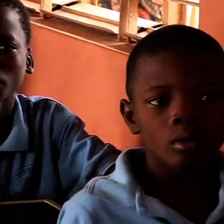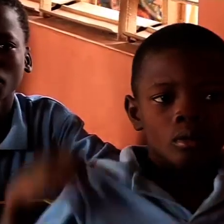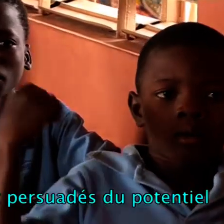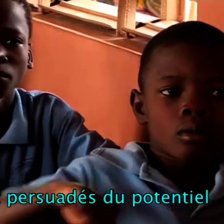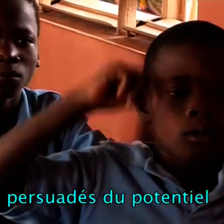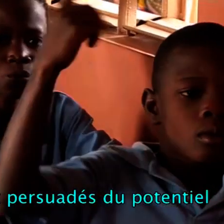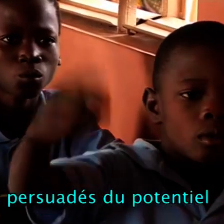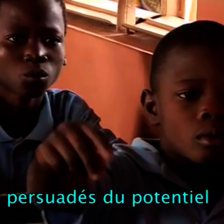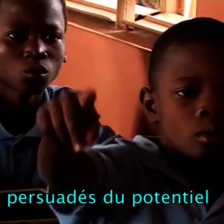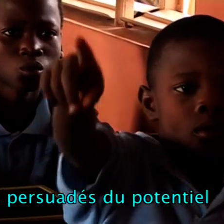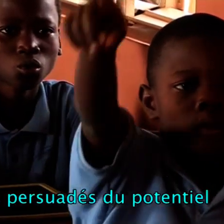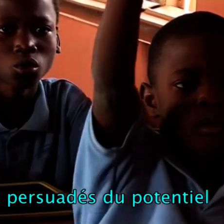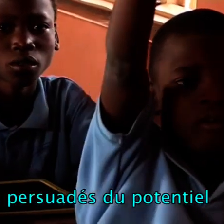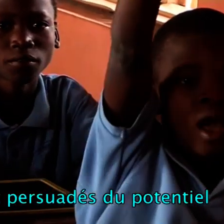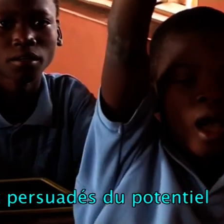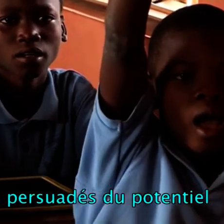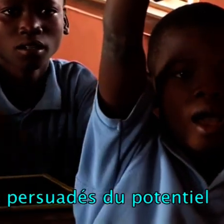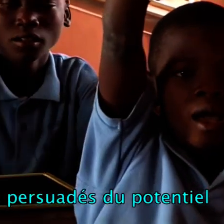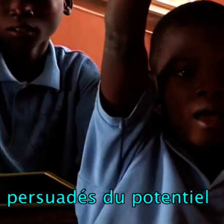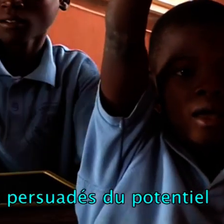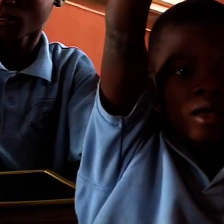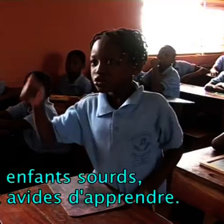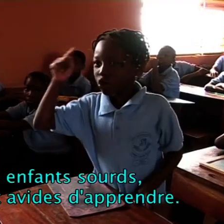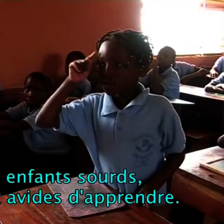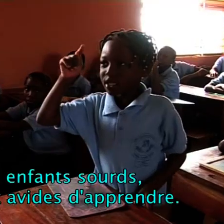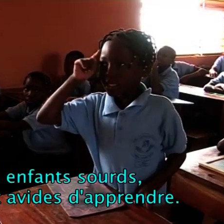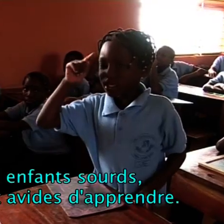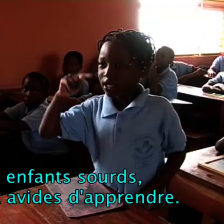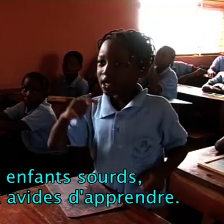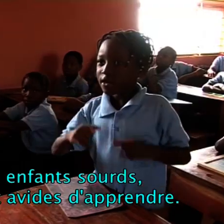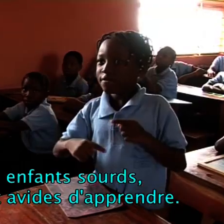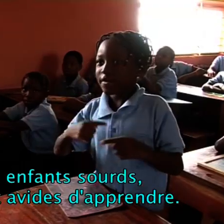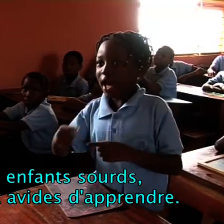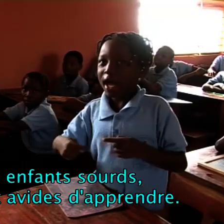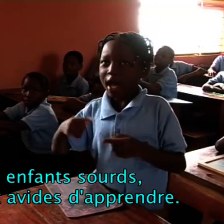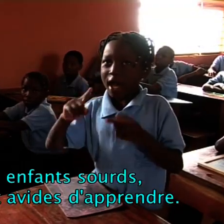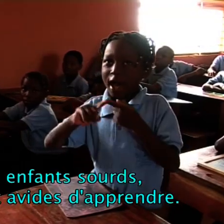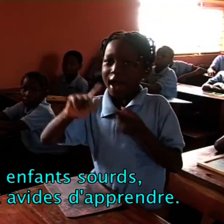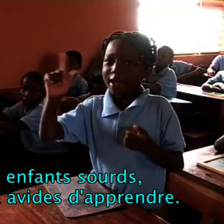Chacun ici est persuadé du potentiel des enfants sourds, souvent avides d'apprendre.